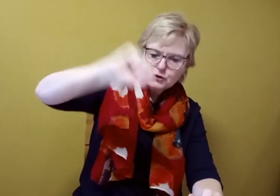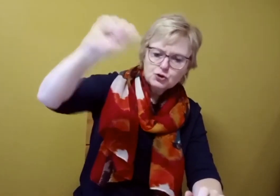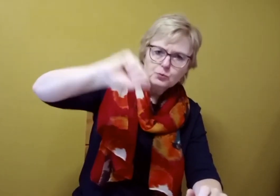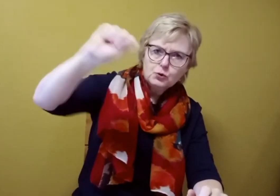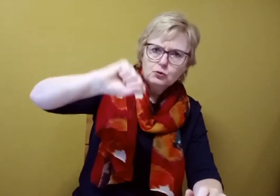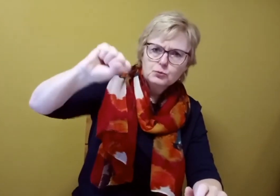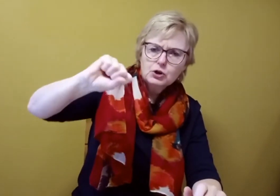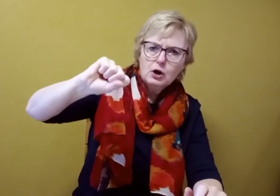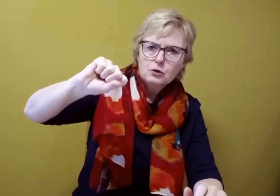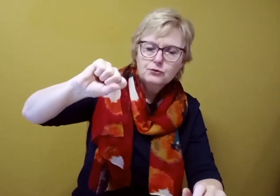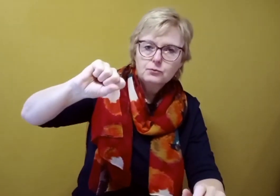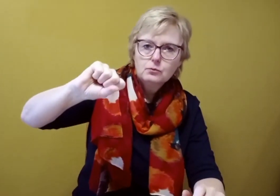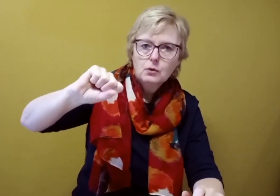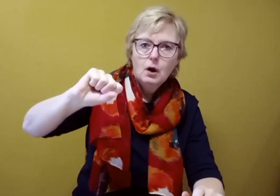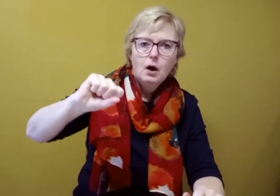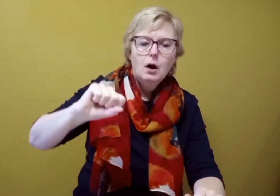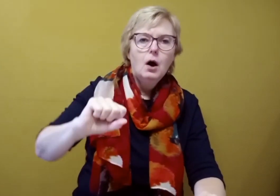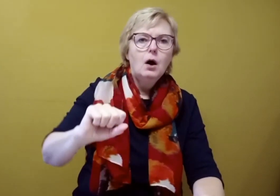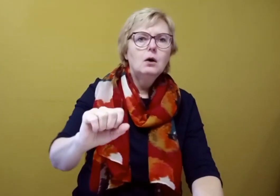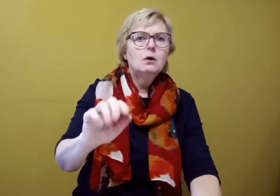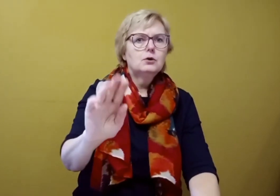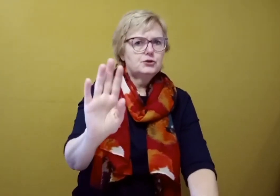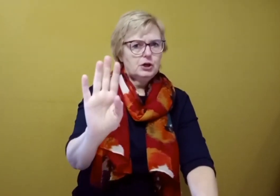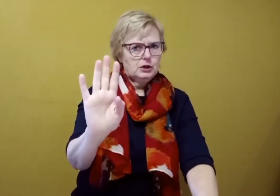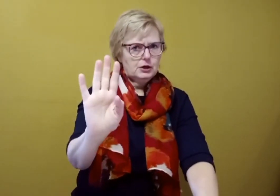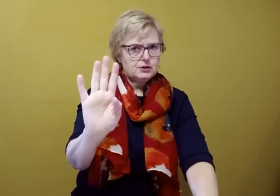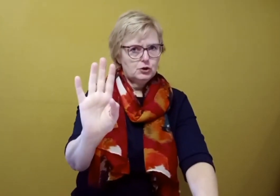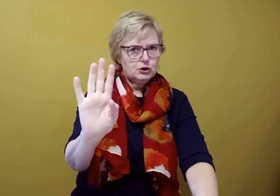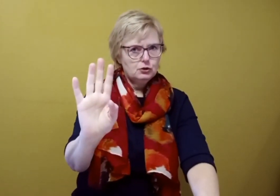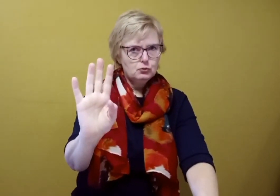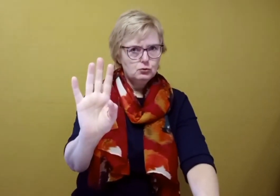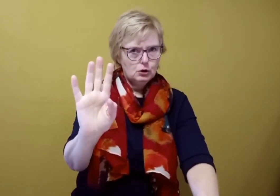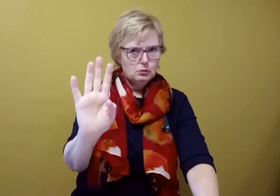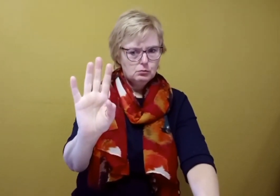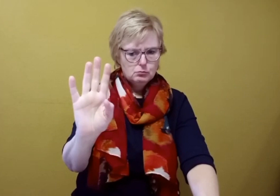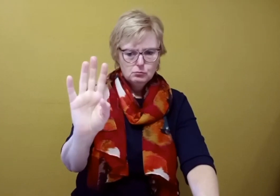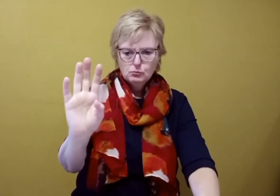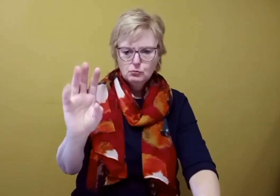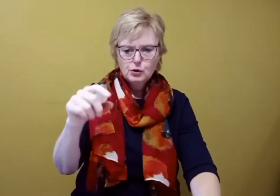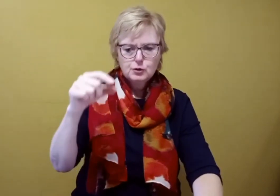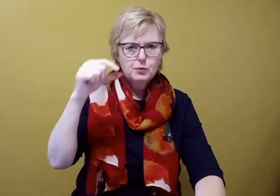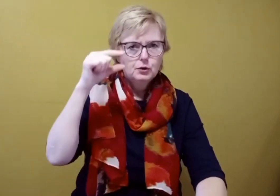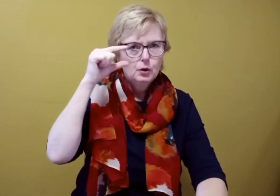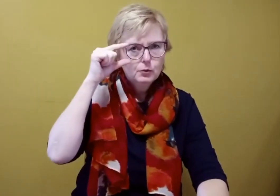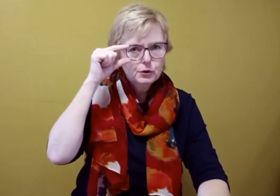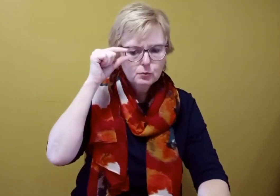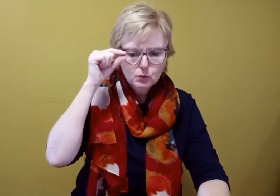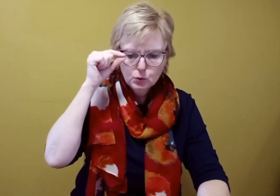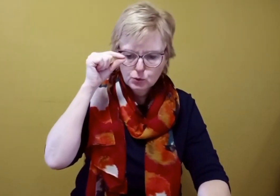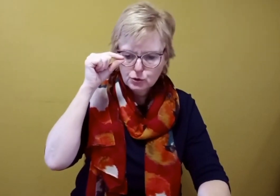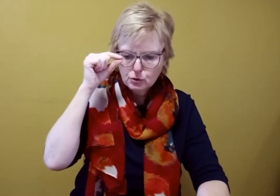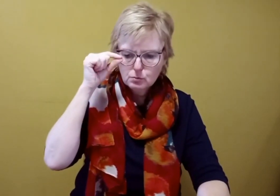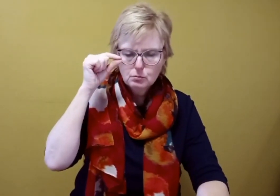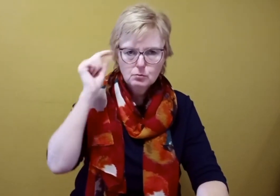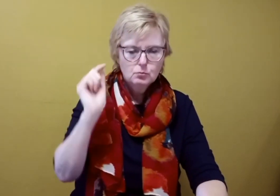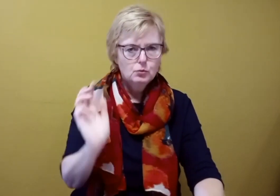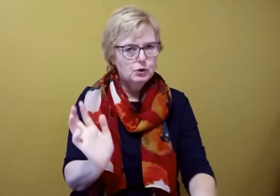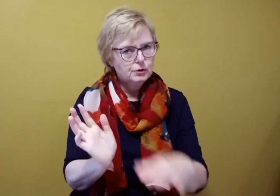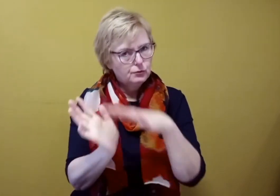Ketchup obendrauf und dann lass mich in Ruhe. Ich bin nämlich müde. Ich will